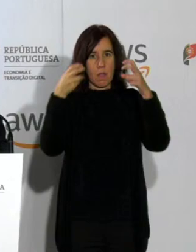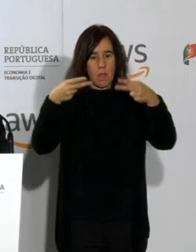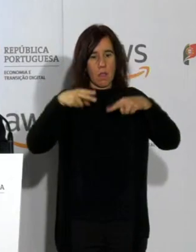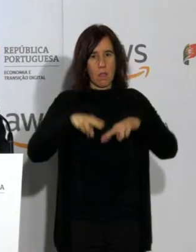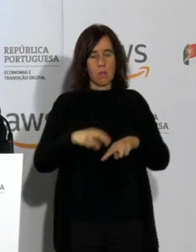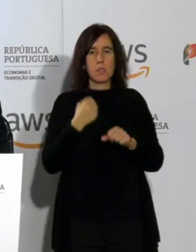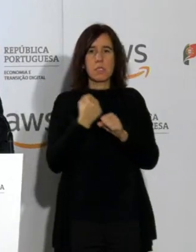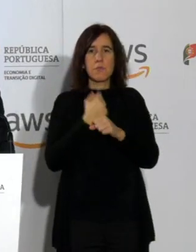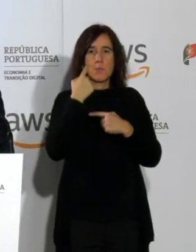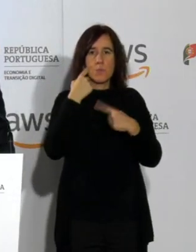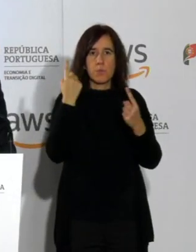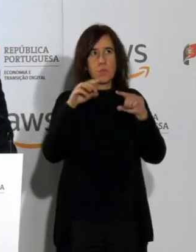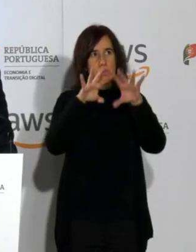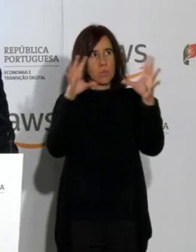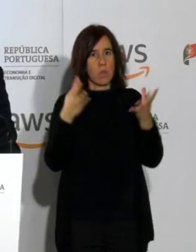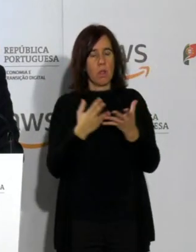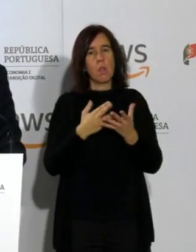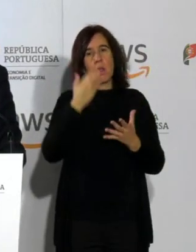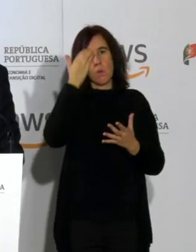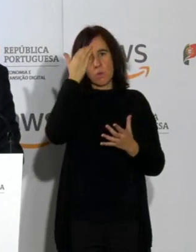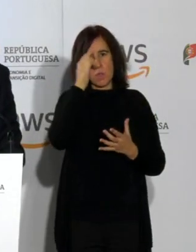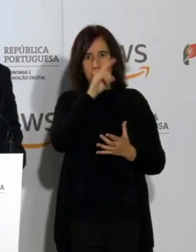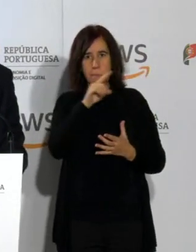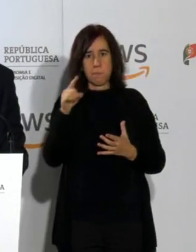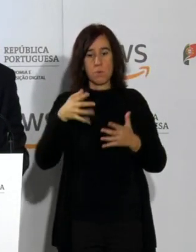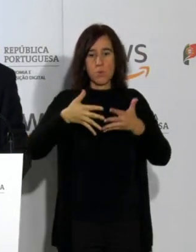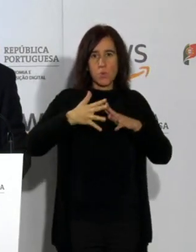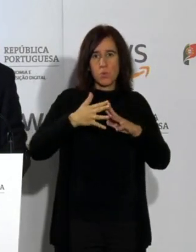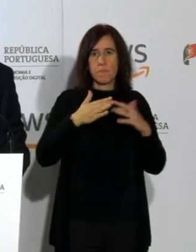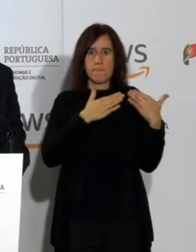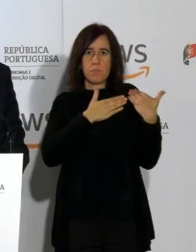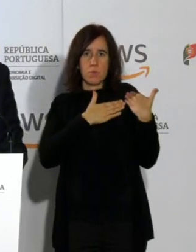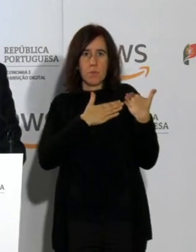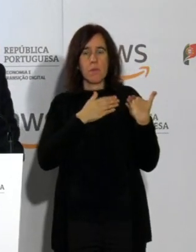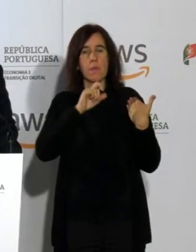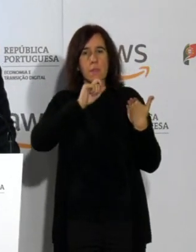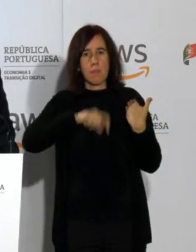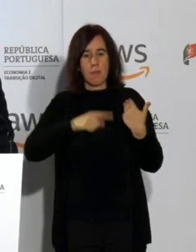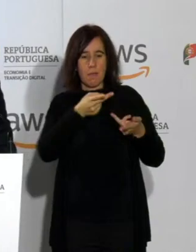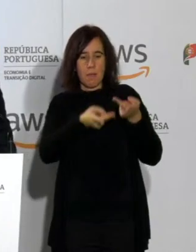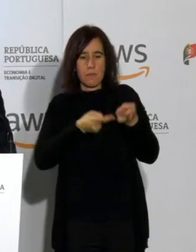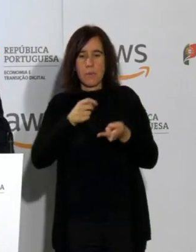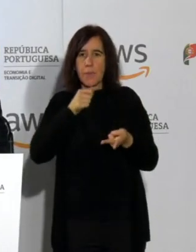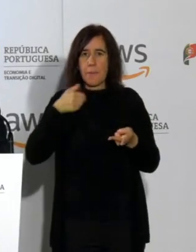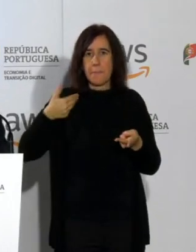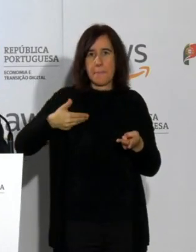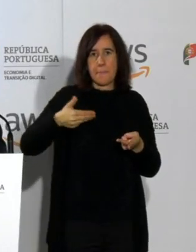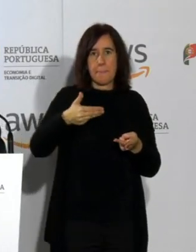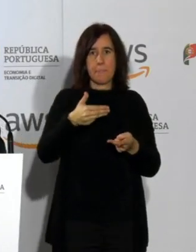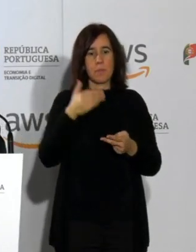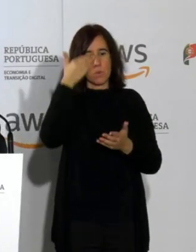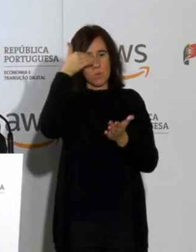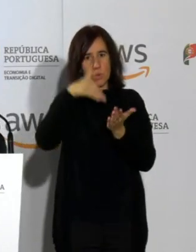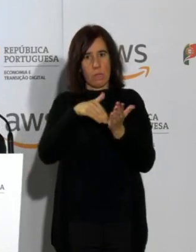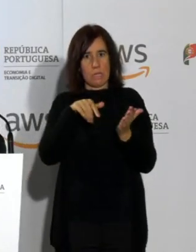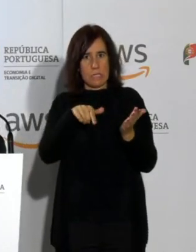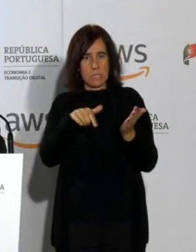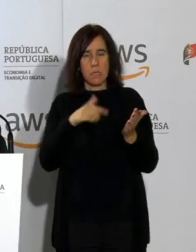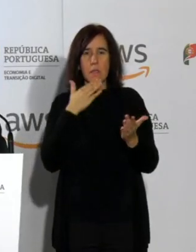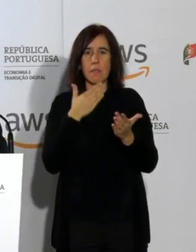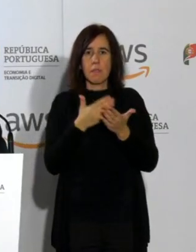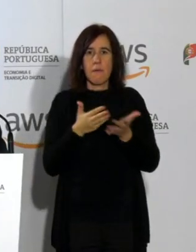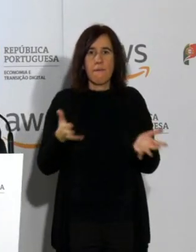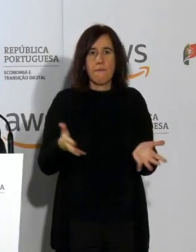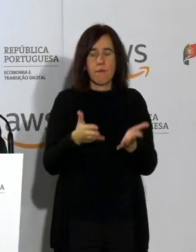dos serviços públicos de forma consciente, estruturada, responsável e sujeita a uma avaliação permanente dos resultados produzidos, contribuirá